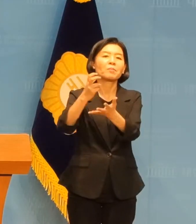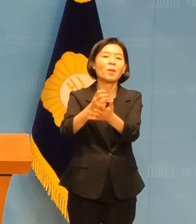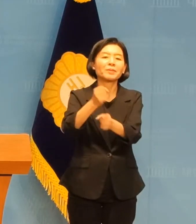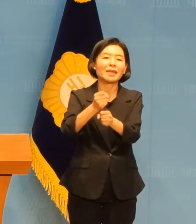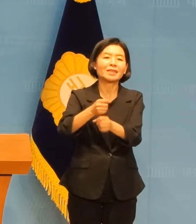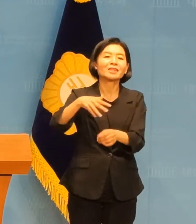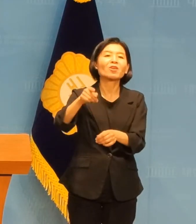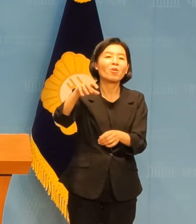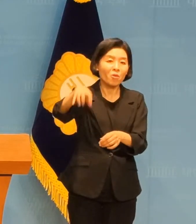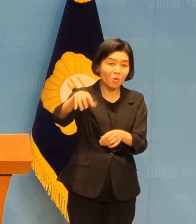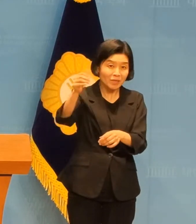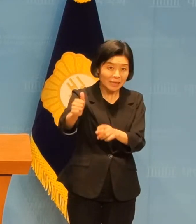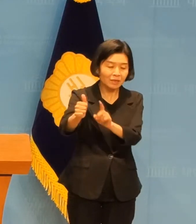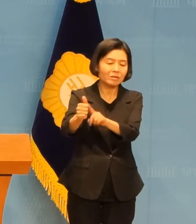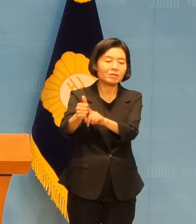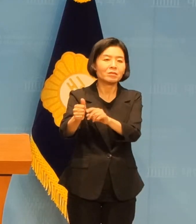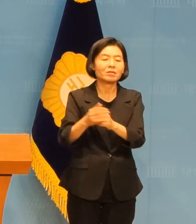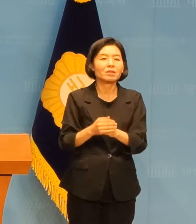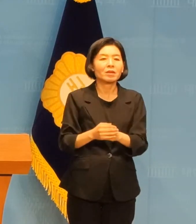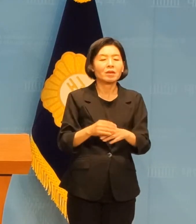해석 요청 이후에